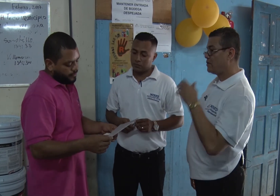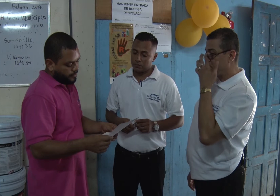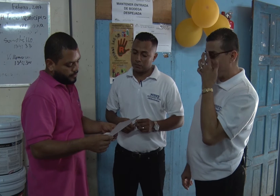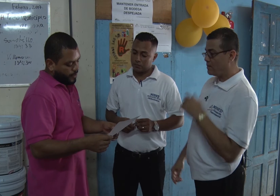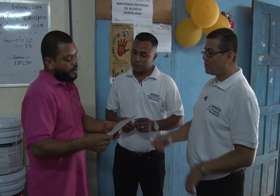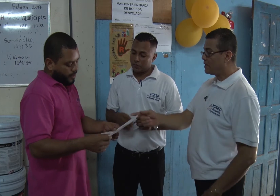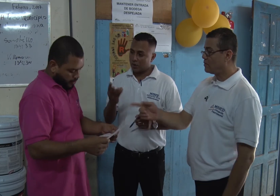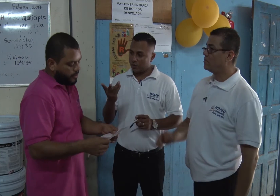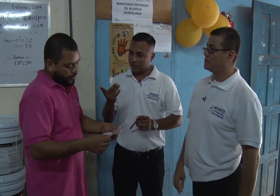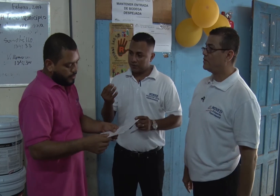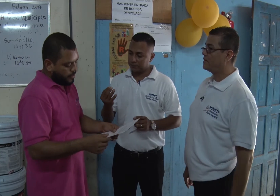distribución acorde a lo como está orientado.